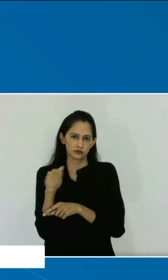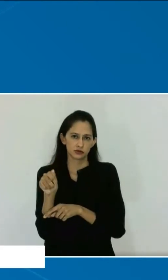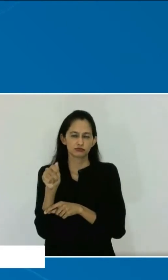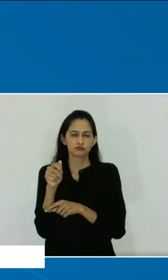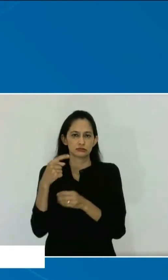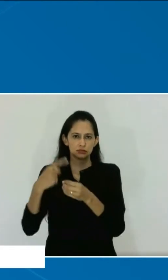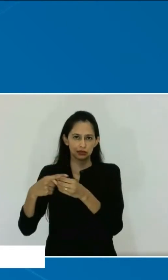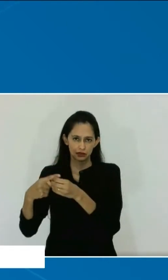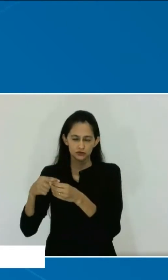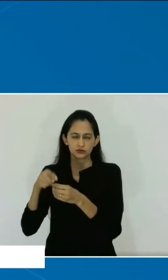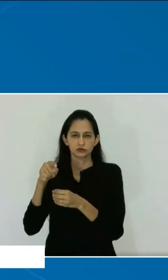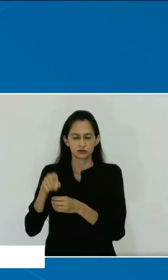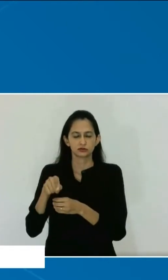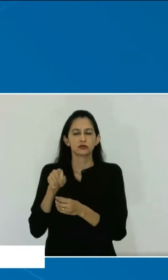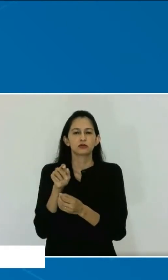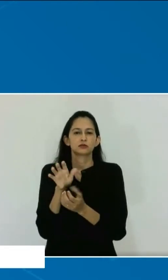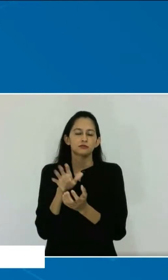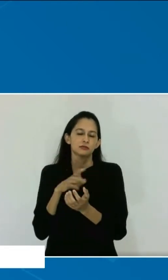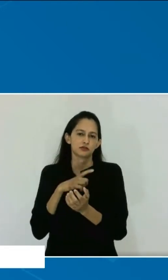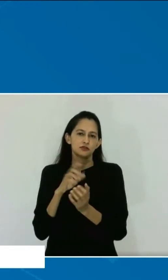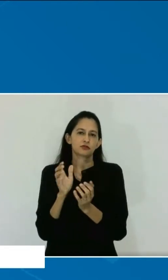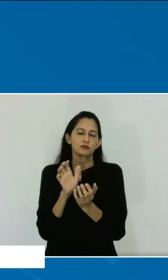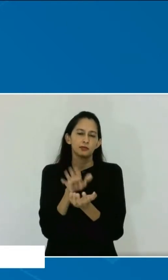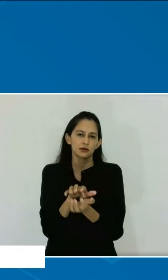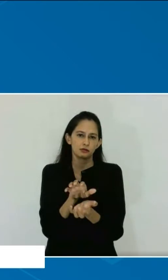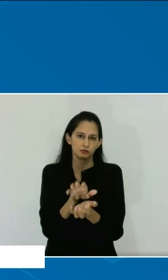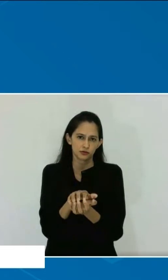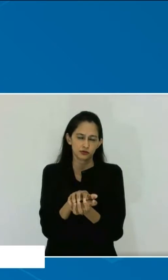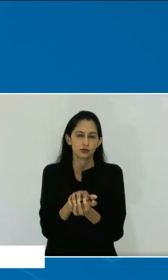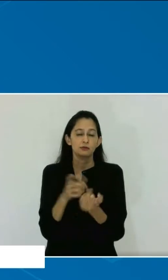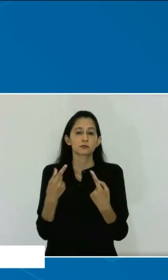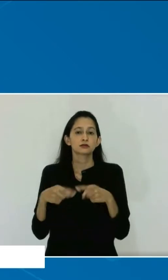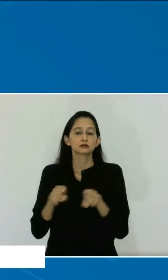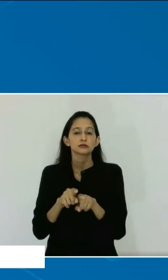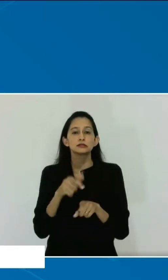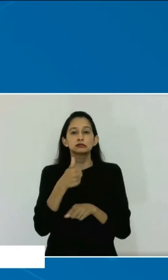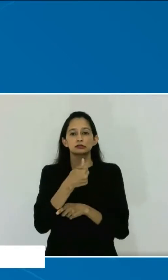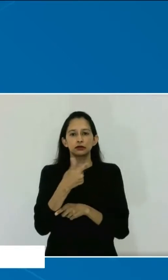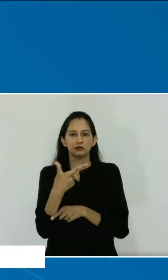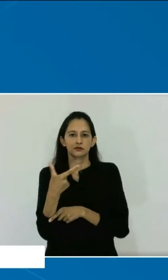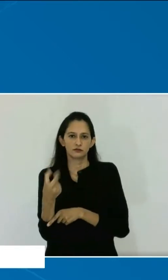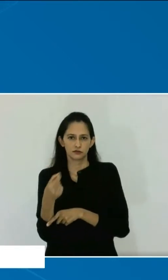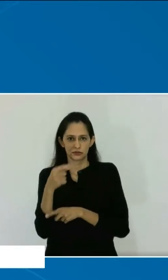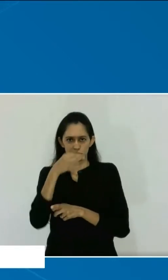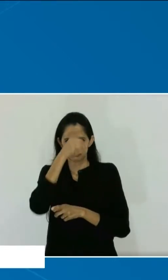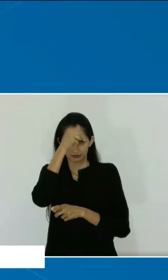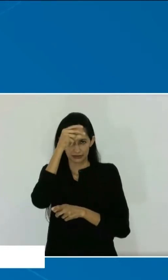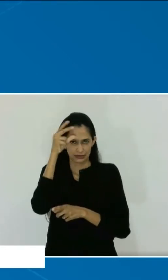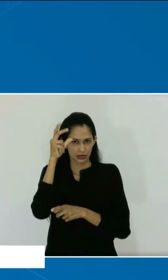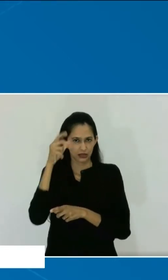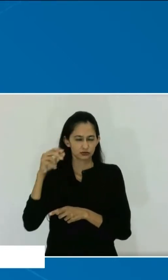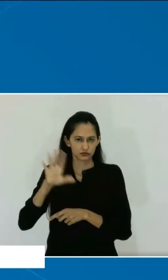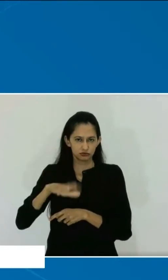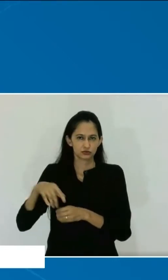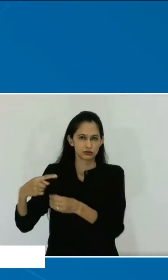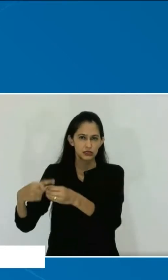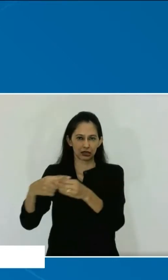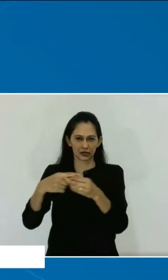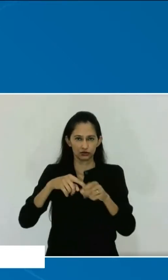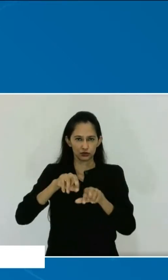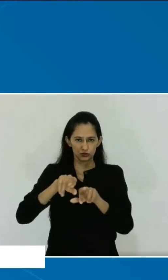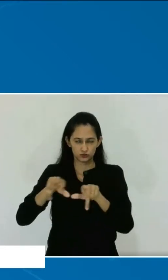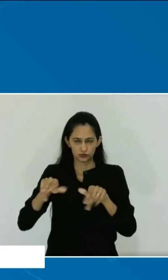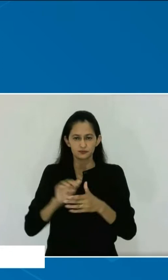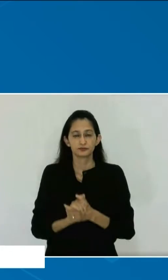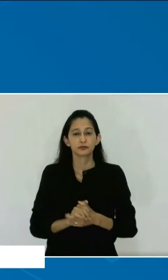um convênio assinado com 120 municípios. Isso permitiu, portanto, essa ação, cujo objetivo